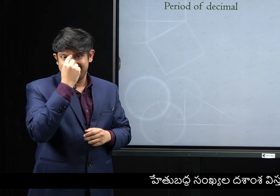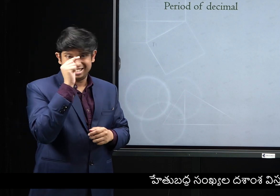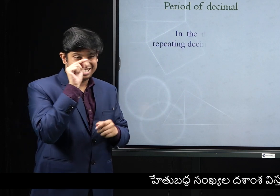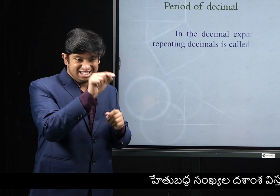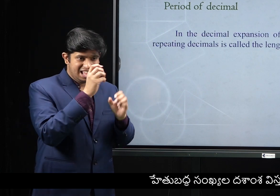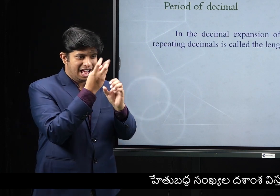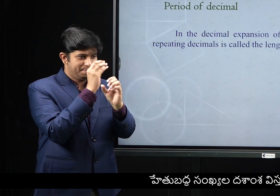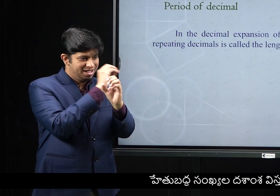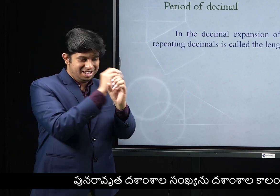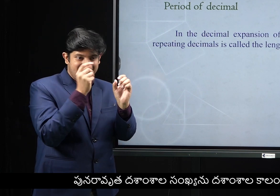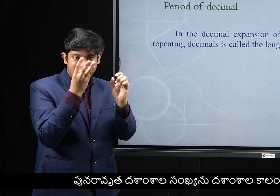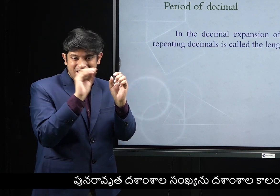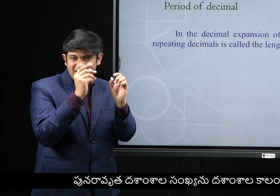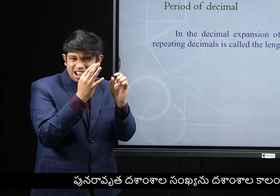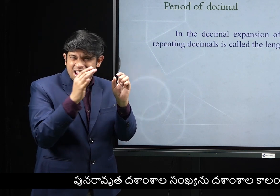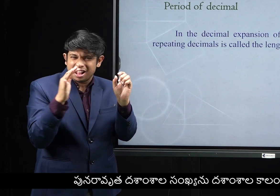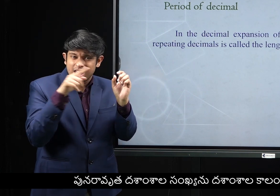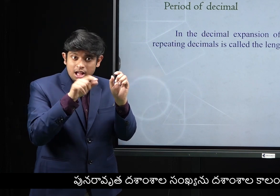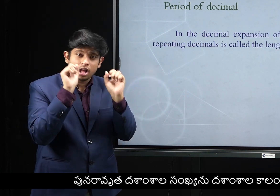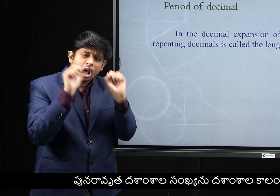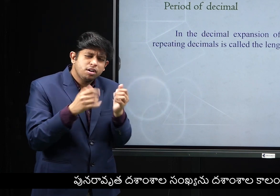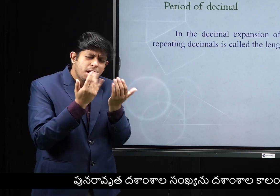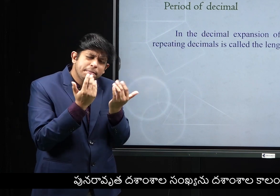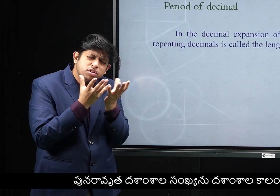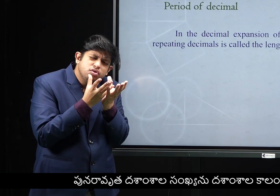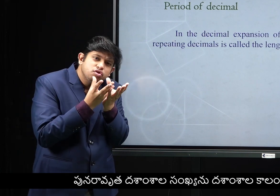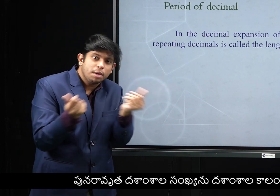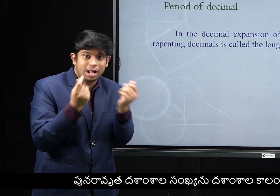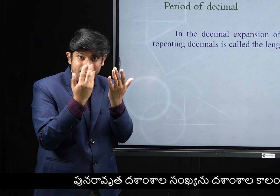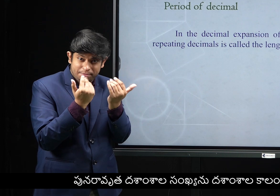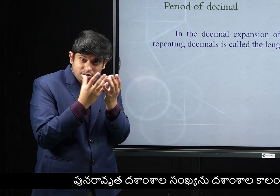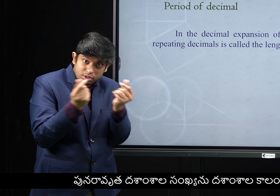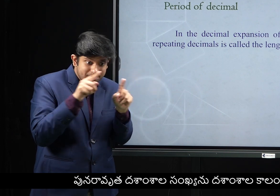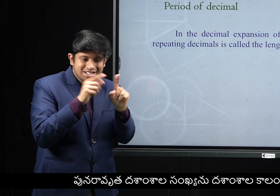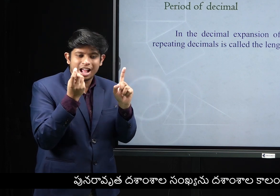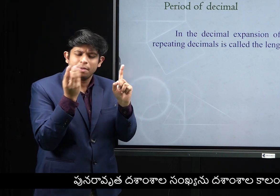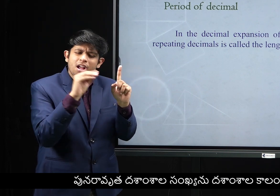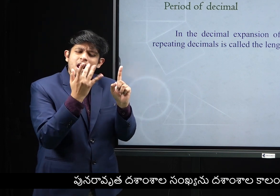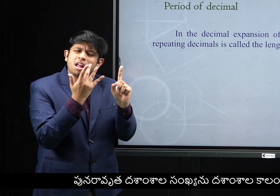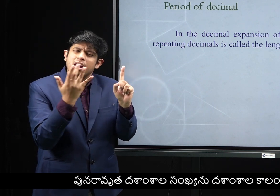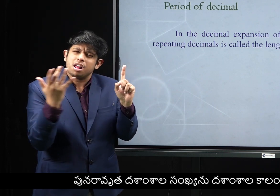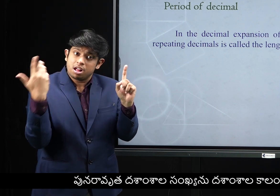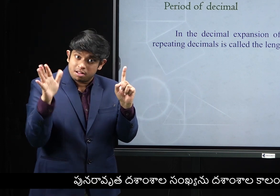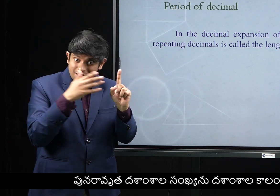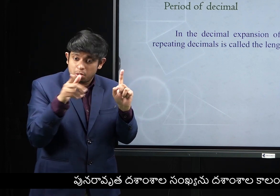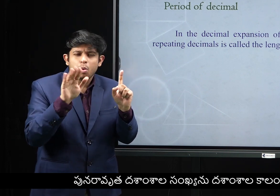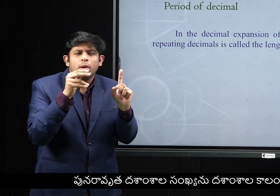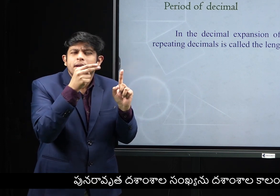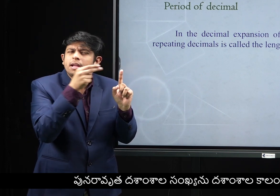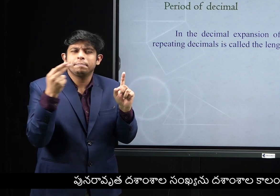హేతుబద్ధ సంఖ్యల దశాంశ విస్తరణలో పునరావృత దశాంశాల సంఖ్యను దశాంశాల కాలం యొక్క పొడవు అంటారు.